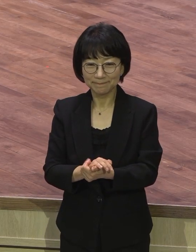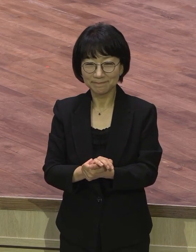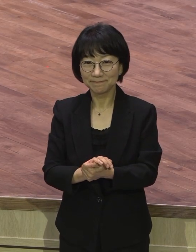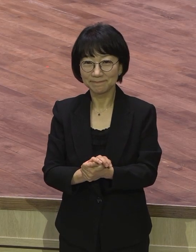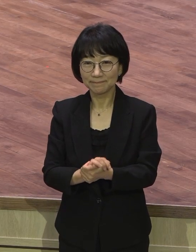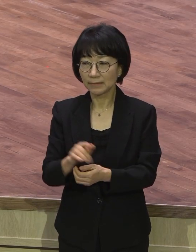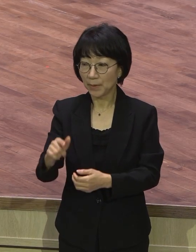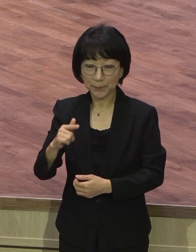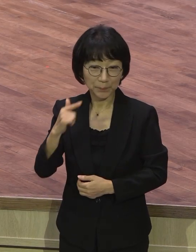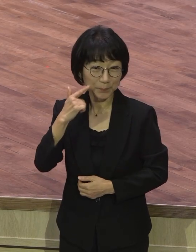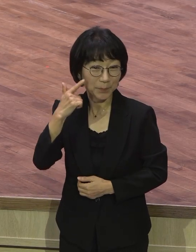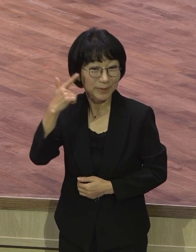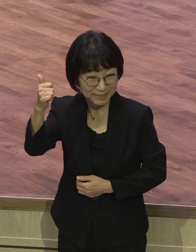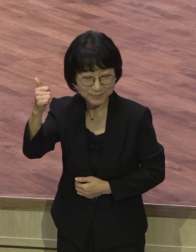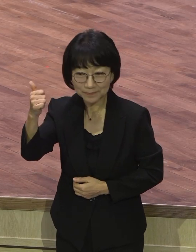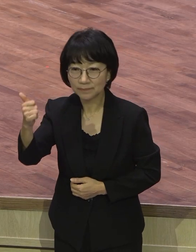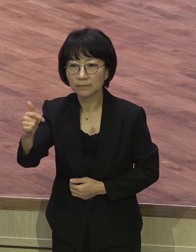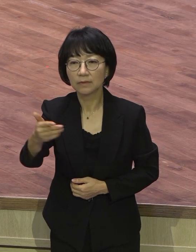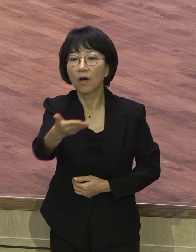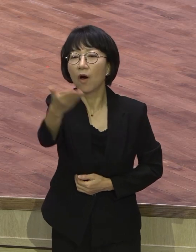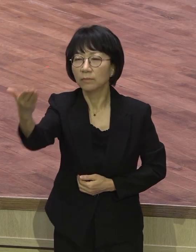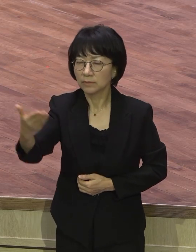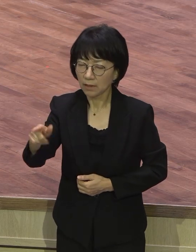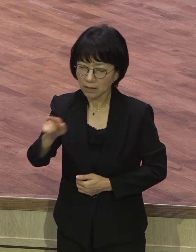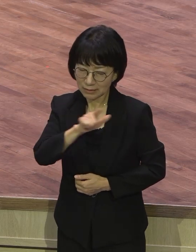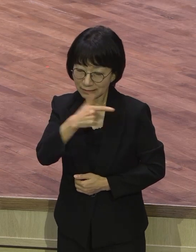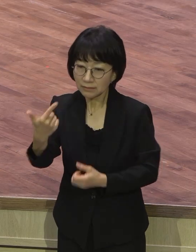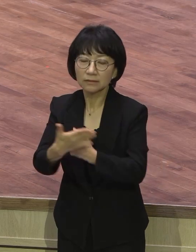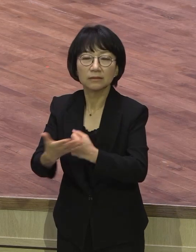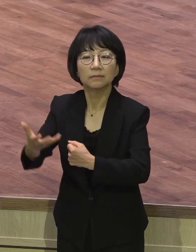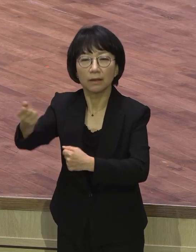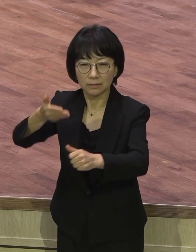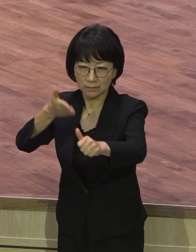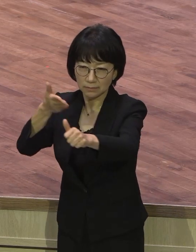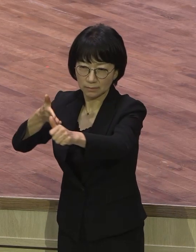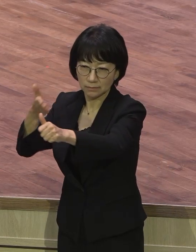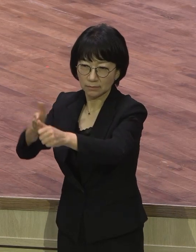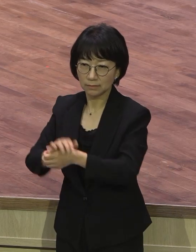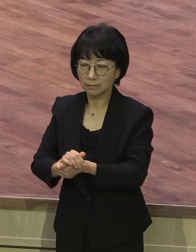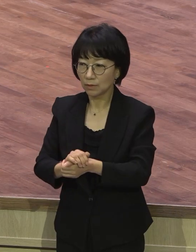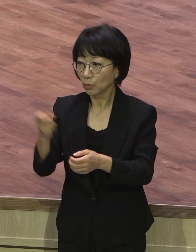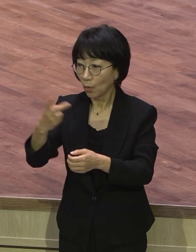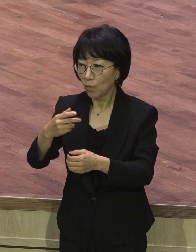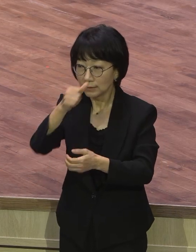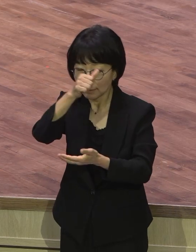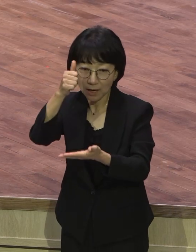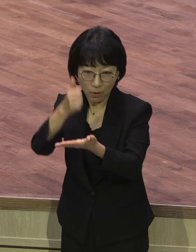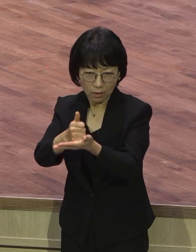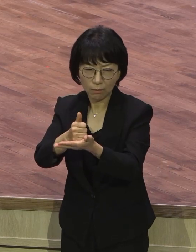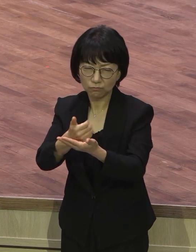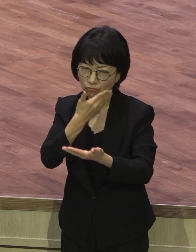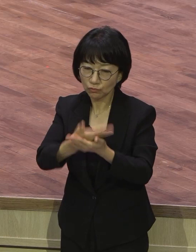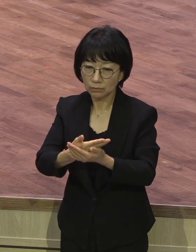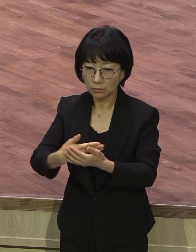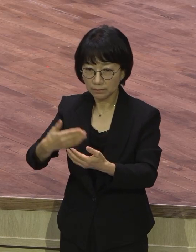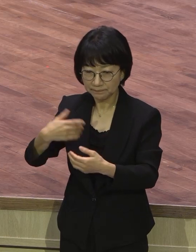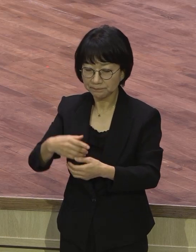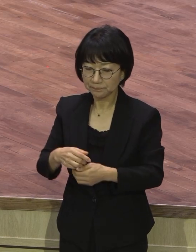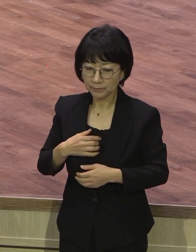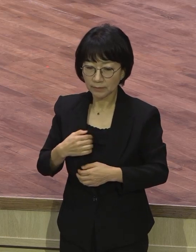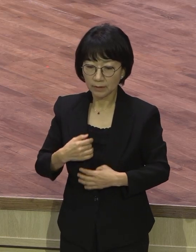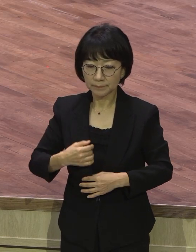교육자들의 은혜를 제일 많이 받으시기 바랍니다. 그리고 장노님들 중요합니다. 장노로 기름 부어 세웠다.